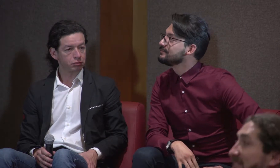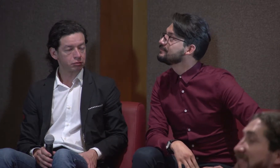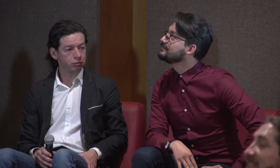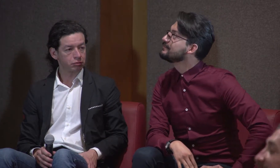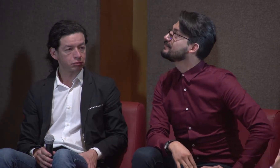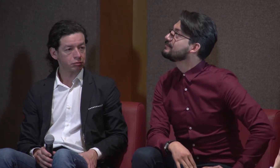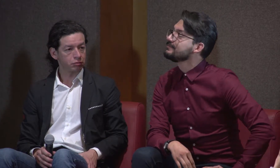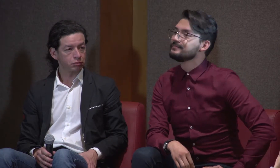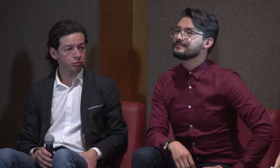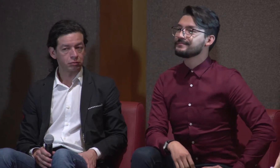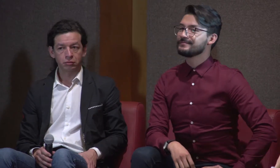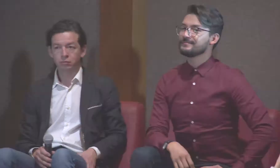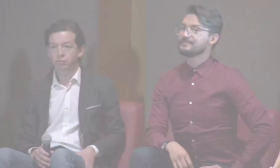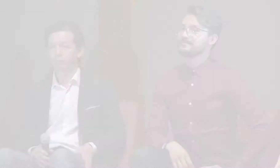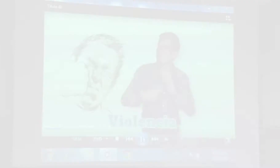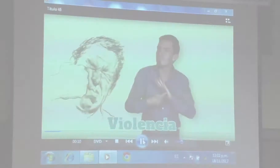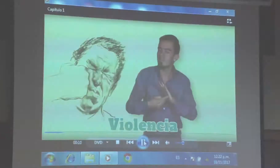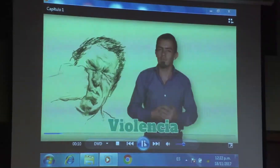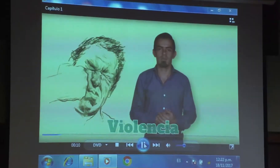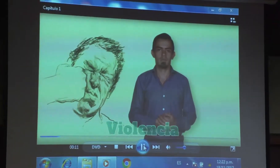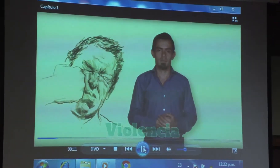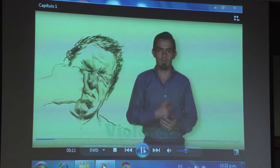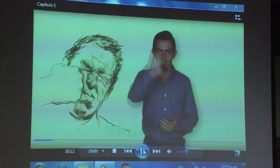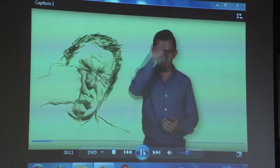de violencia que acabamos de ver, vamos a ver un video.